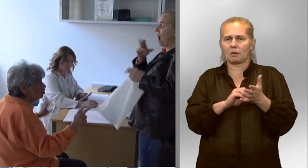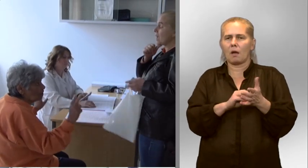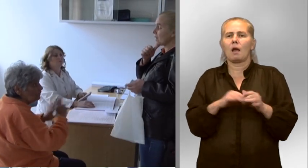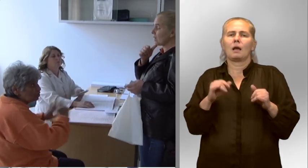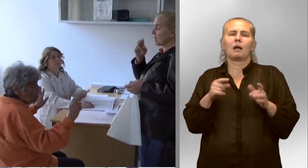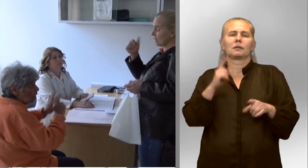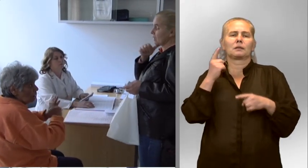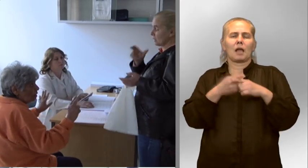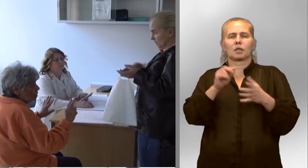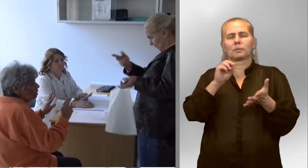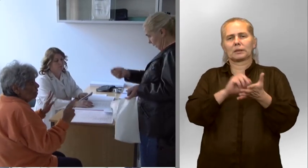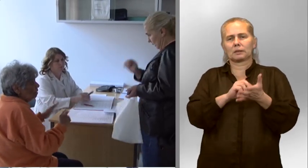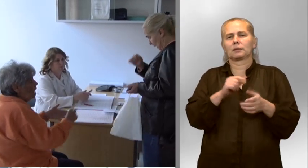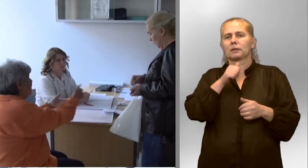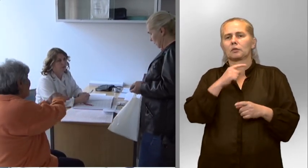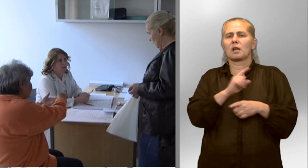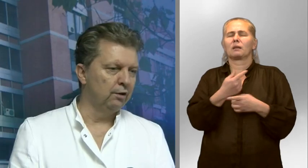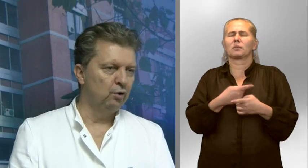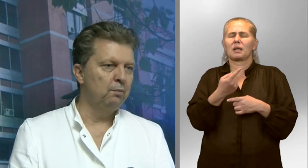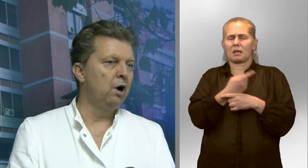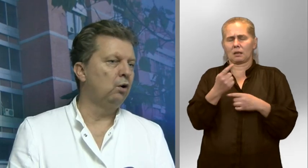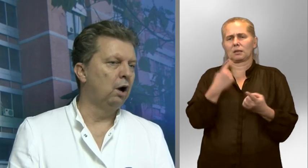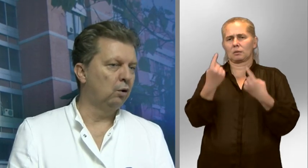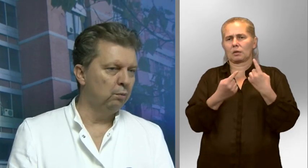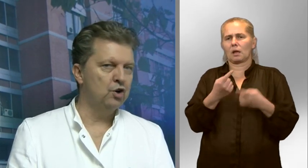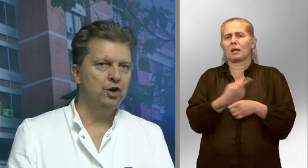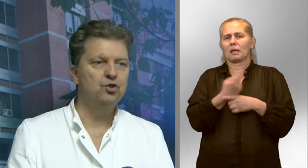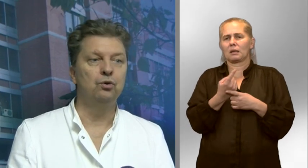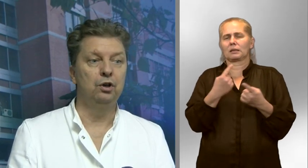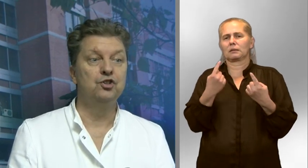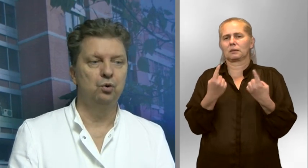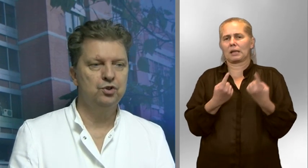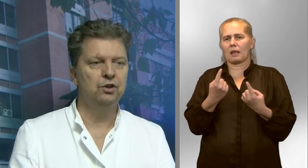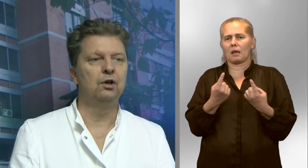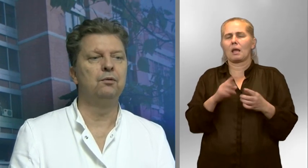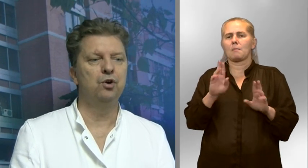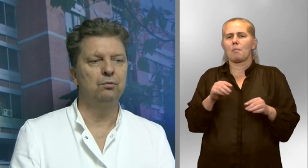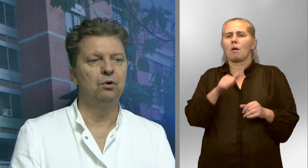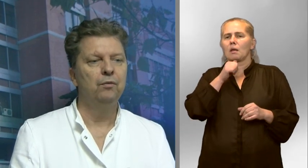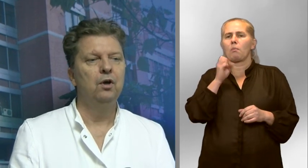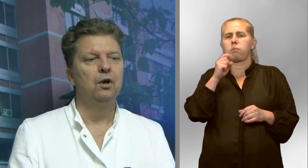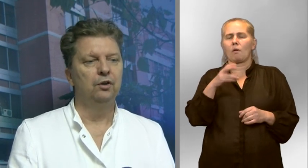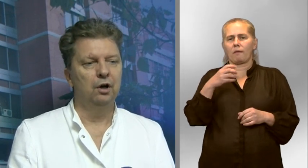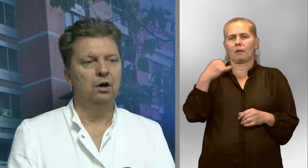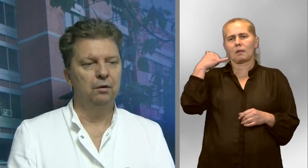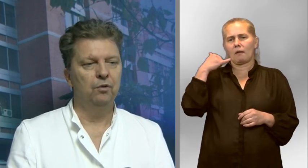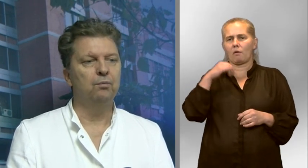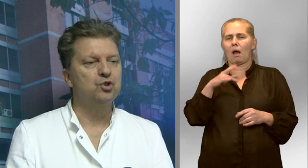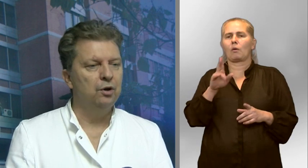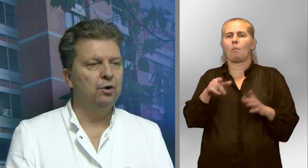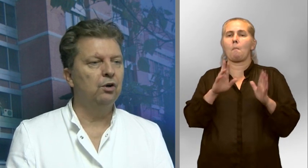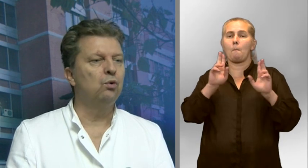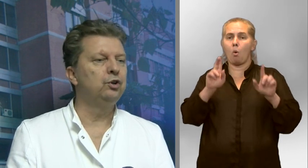tiče hitnih situacija i hitnih stanja, znači imamo i brojeve telefona, pa ako baš nešto izagusti da moramo